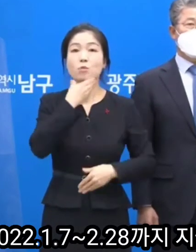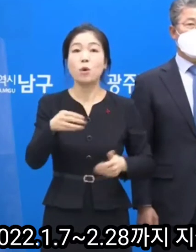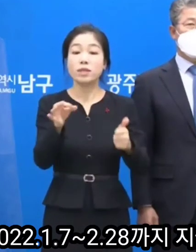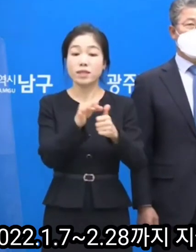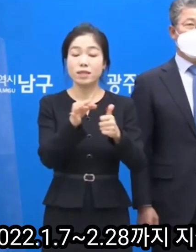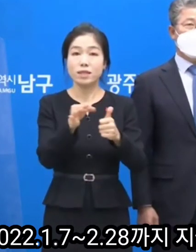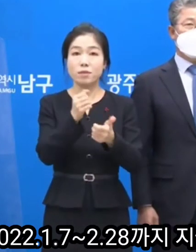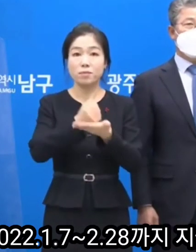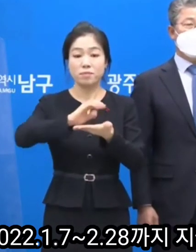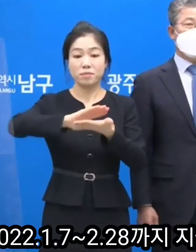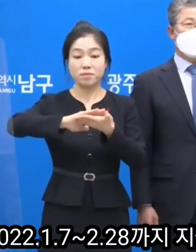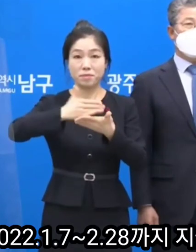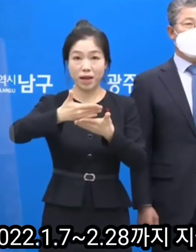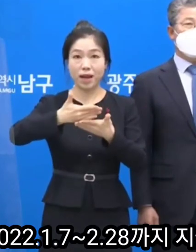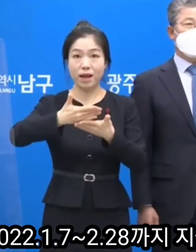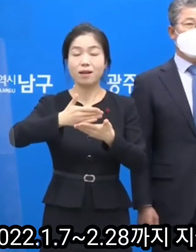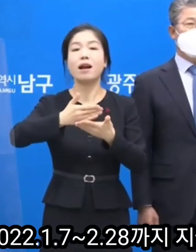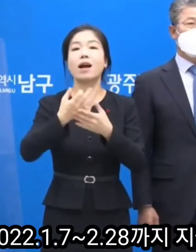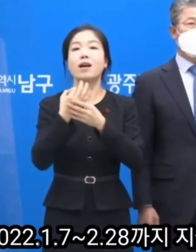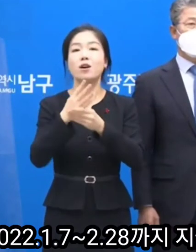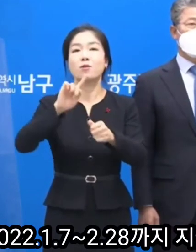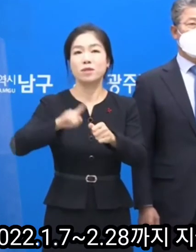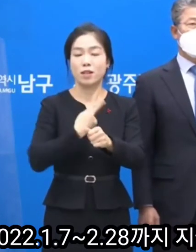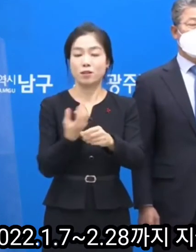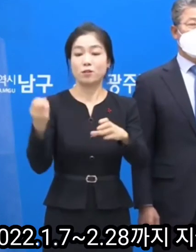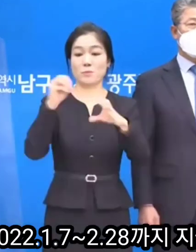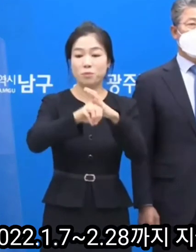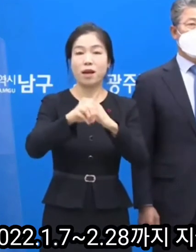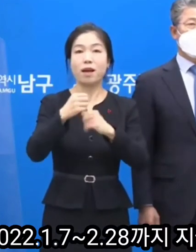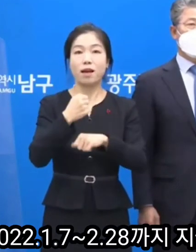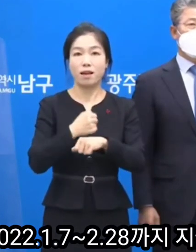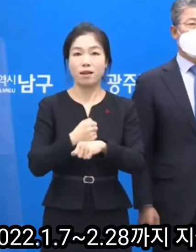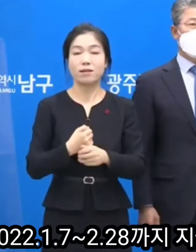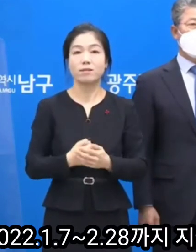복지급여 수급계좌에 현금으로 입금됩니다.